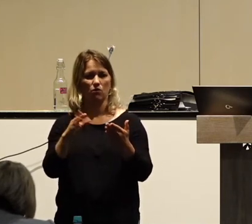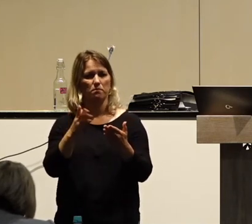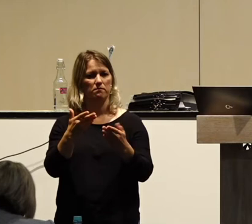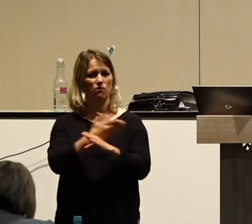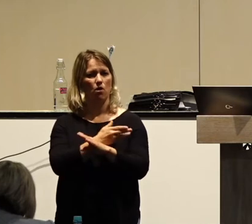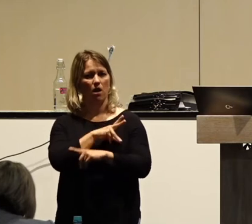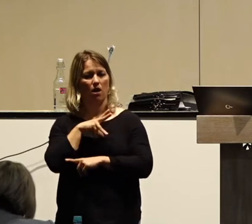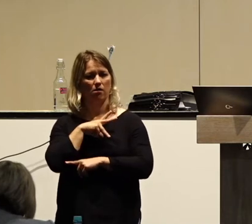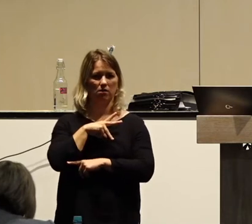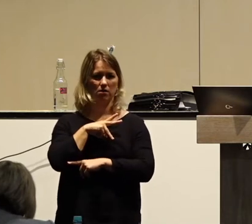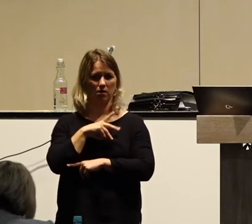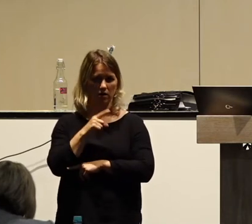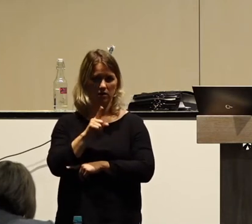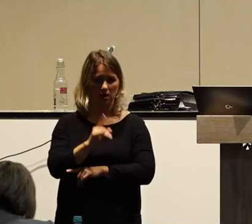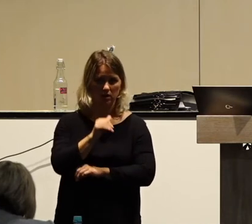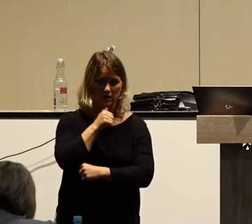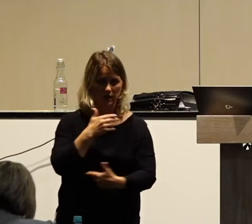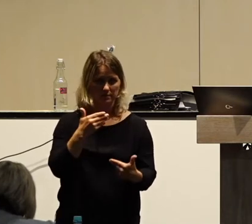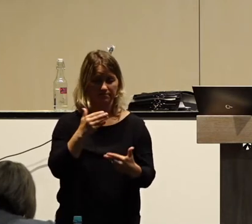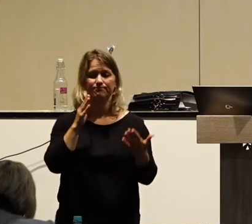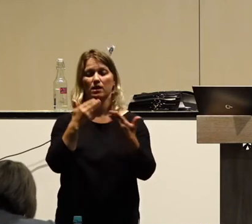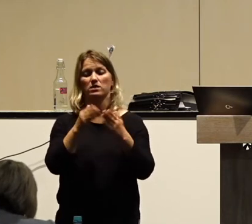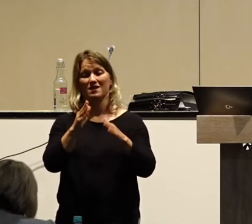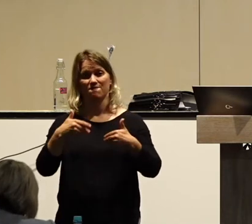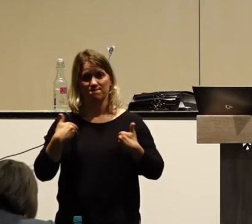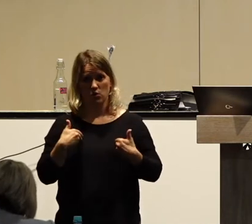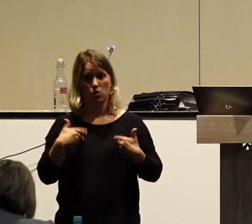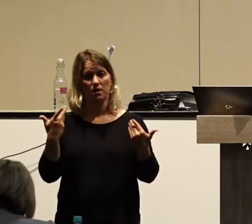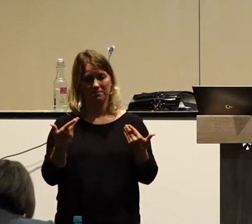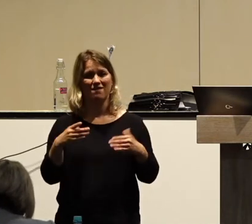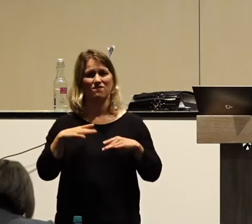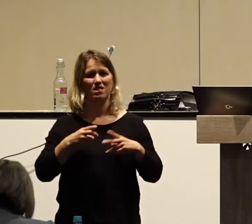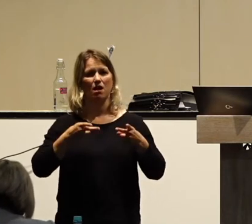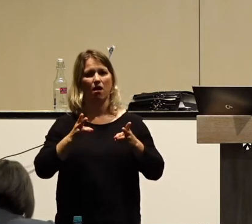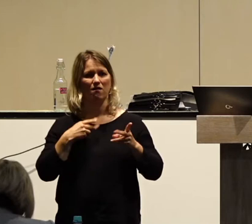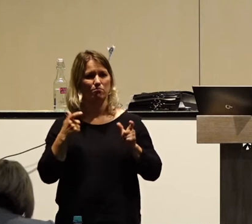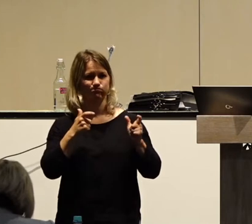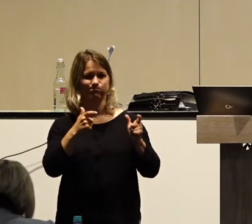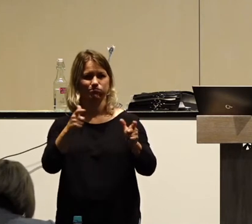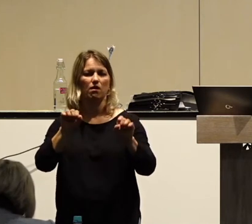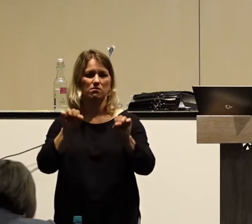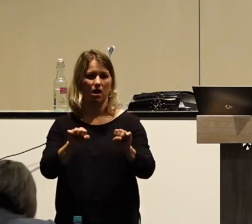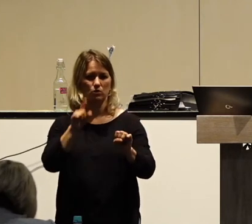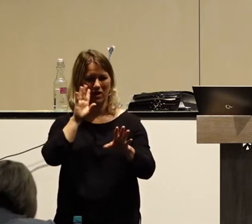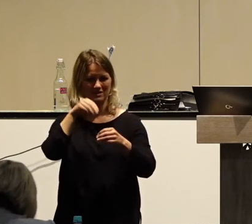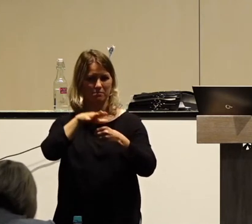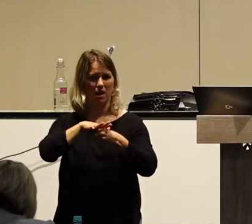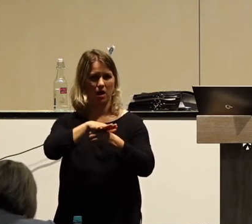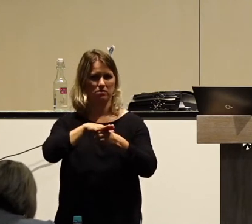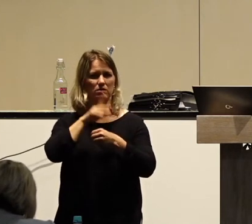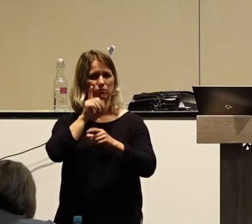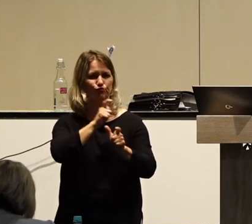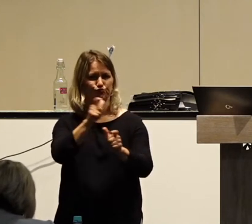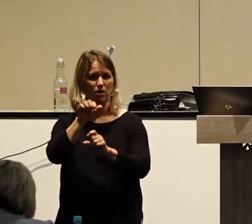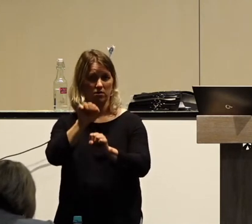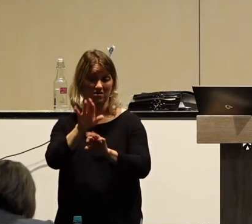sind tatsächlich sehr froh, dass jetzt die Ferienlagerfahrten weitestgehend stattfinden können, zumindest im Inland. Ich glaube, das ist wichtig,